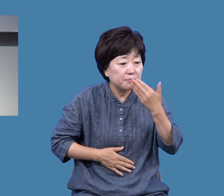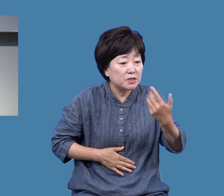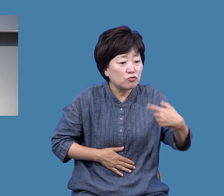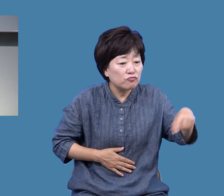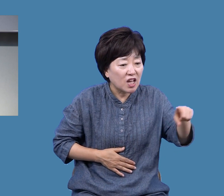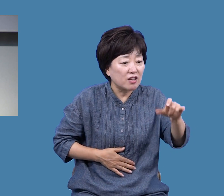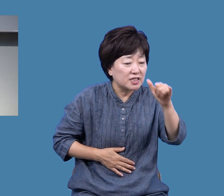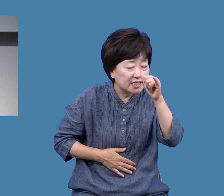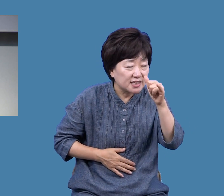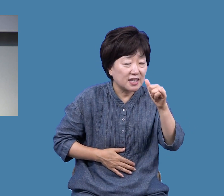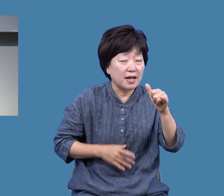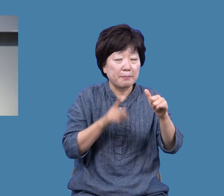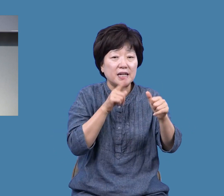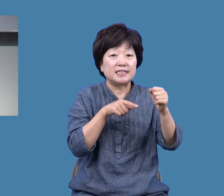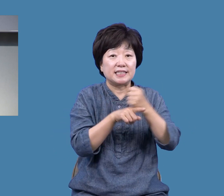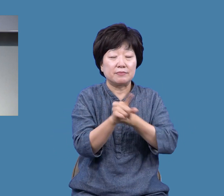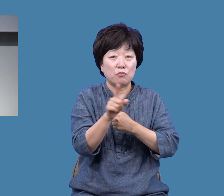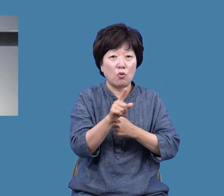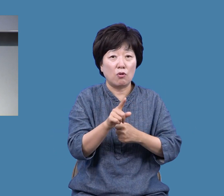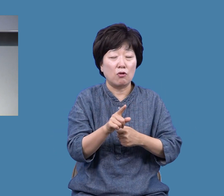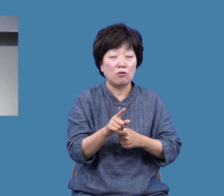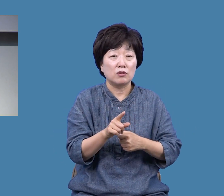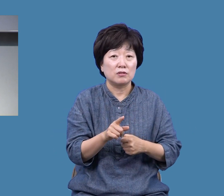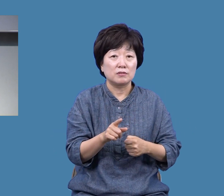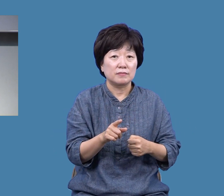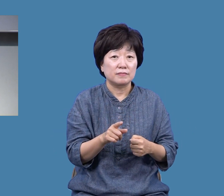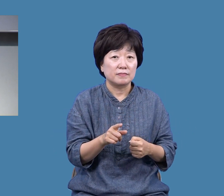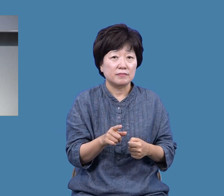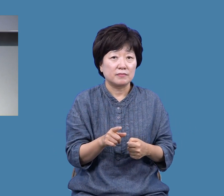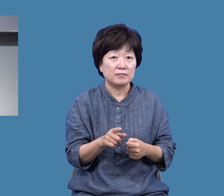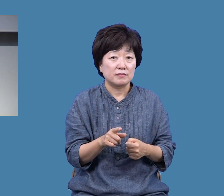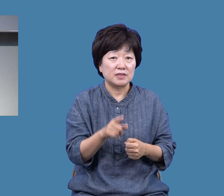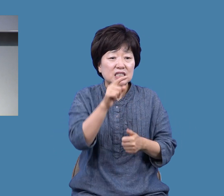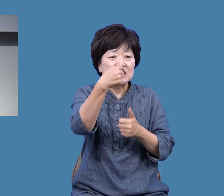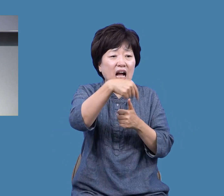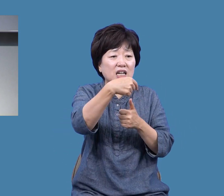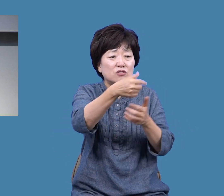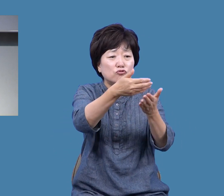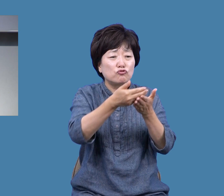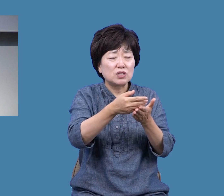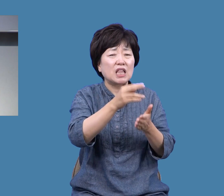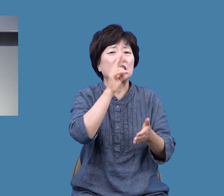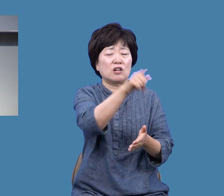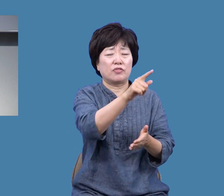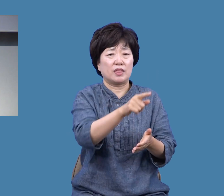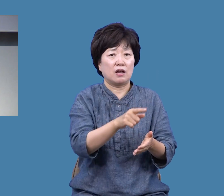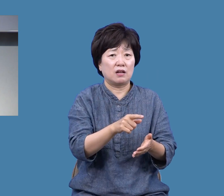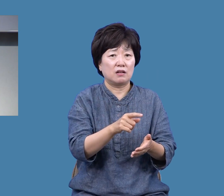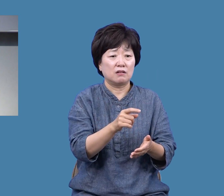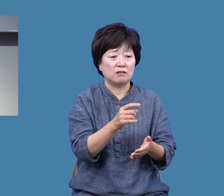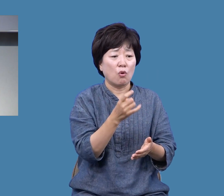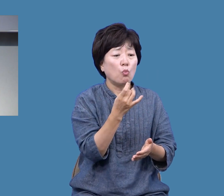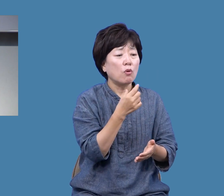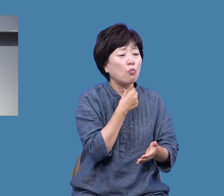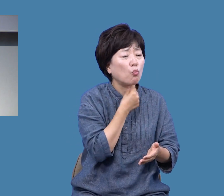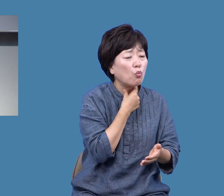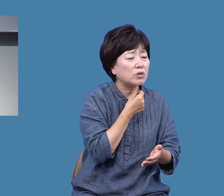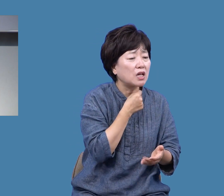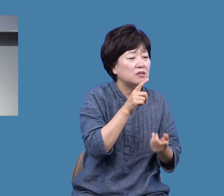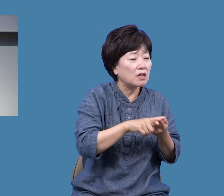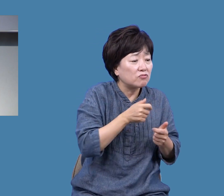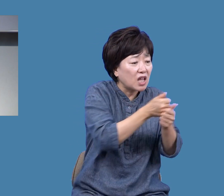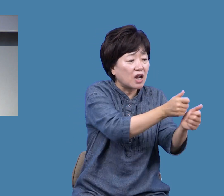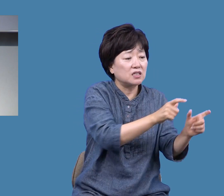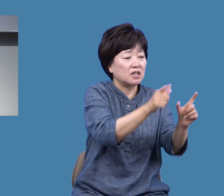그 말 뜻은 뭐냐면 결국 그 가르침이 틀렸다는 거예요. 본능을 따라 살아가면 안 되고, 우리